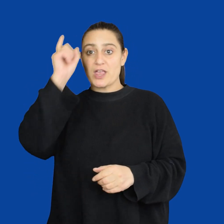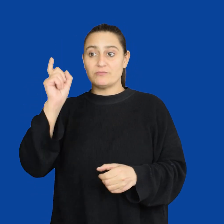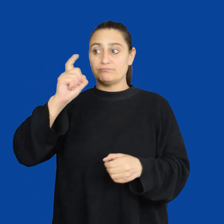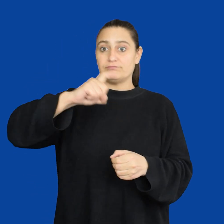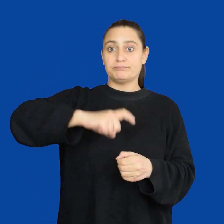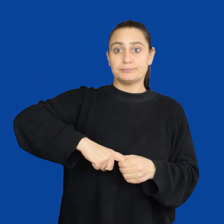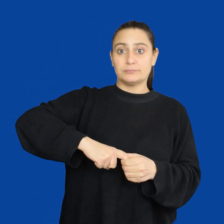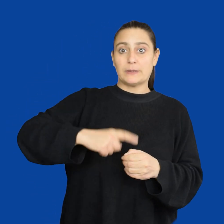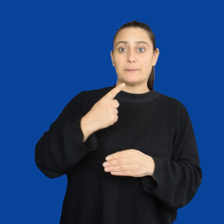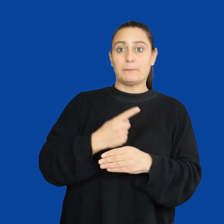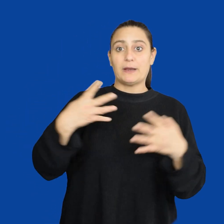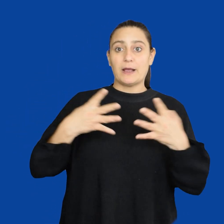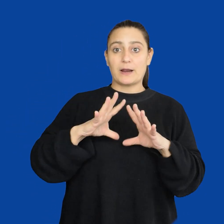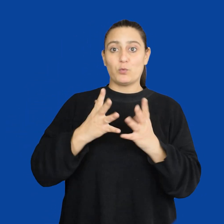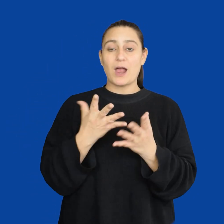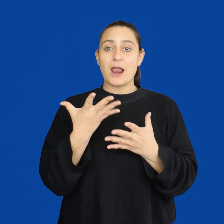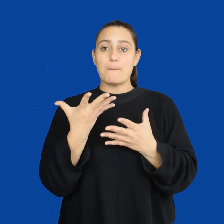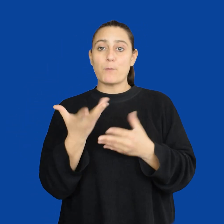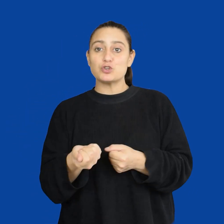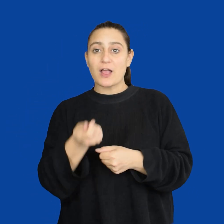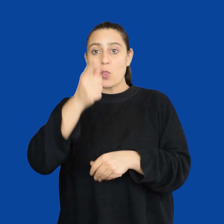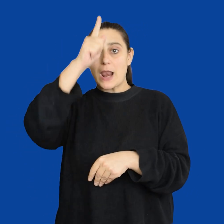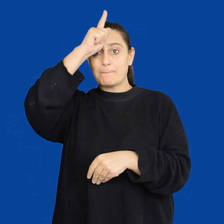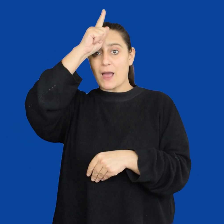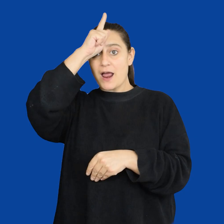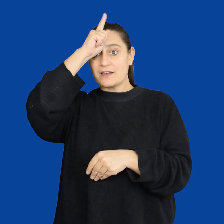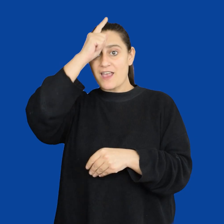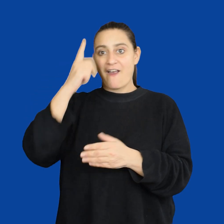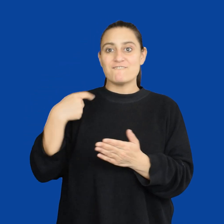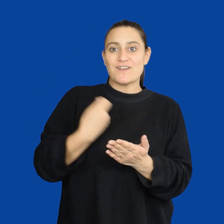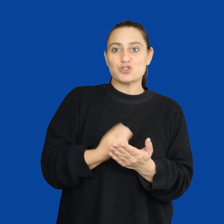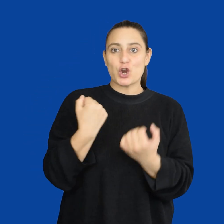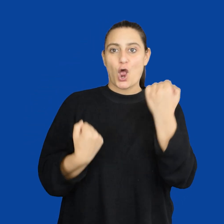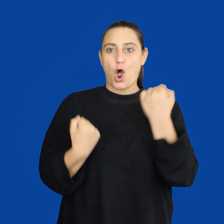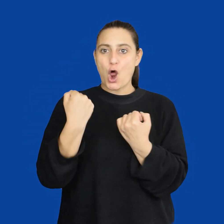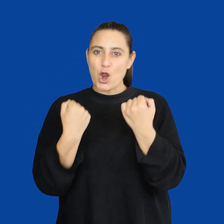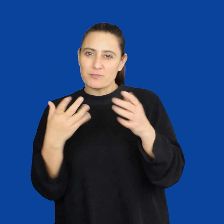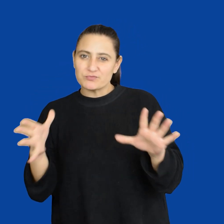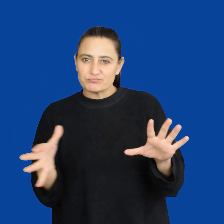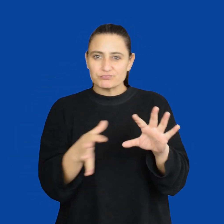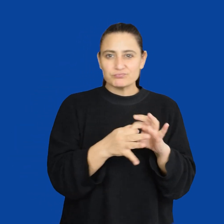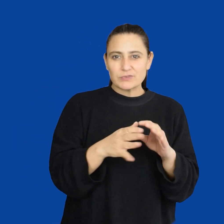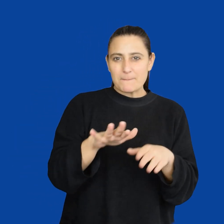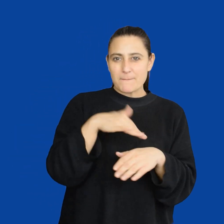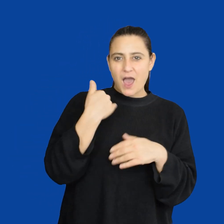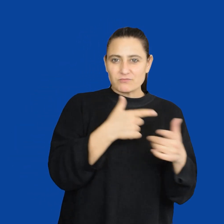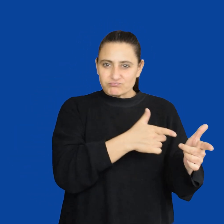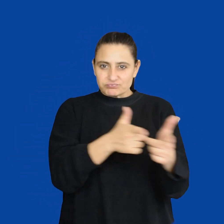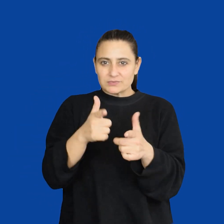La inserción de Turquía a la Primera Guerra Mundial, apoyando al Imperio Alemán, inversor económico y cómplice en